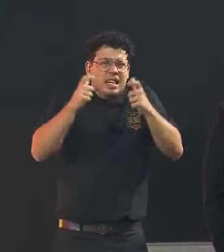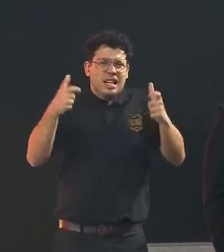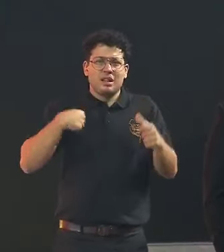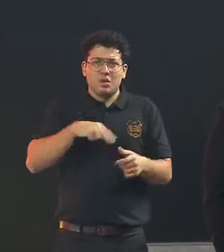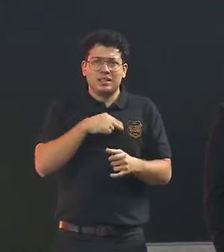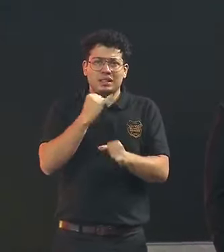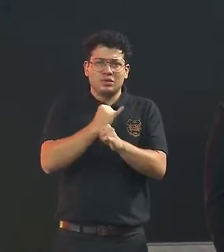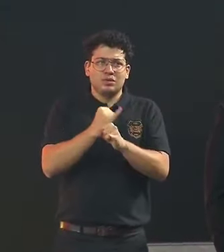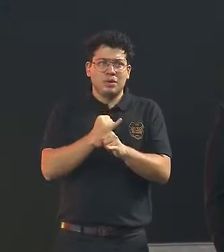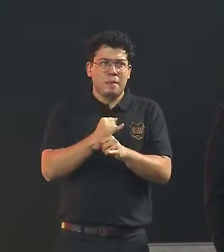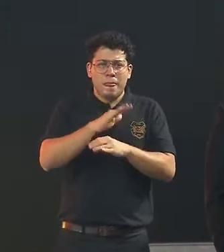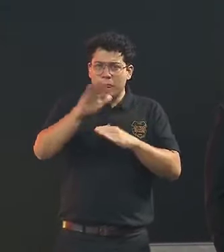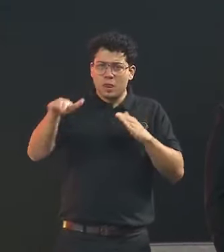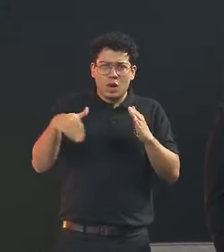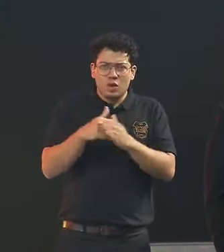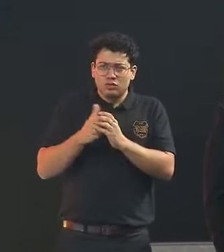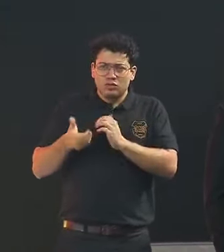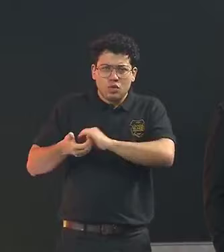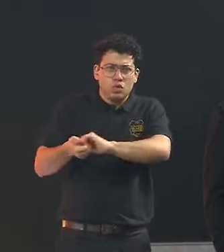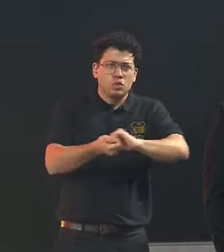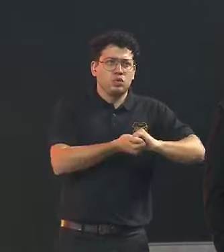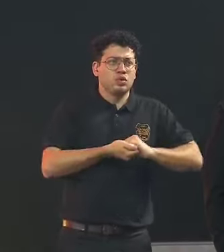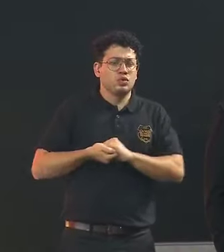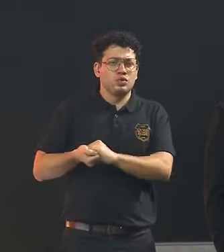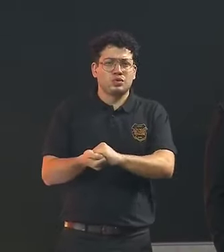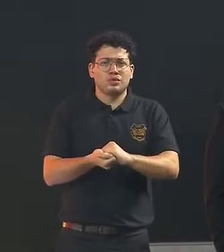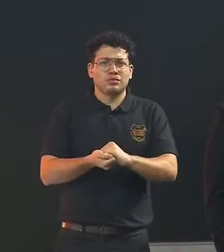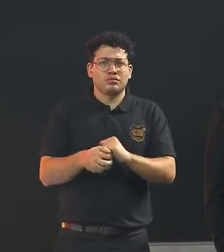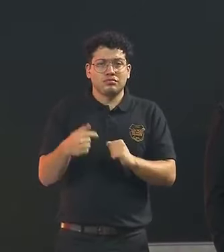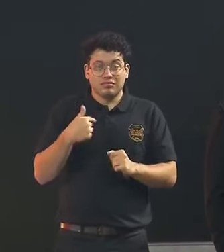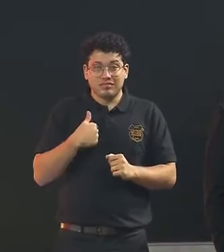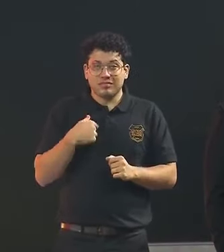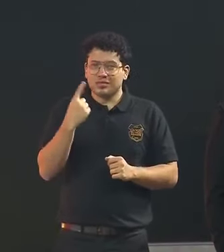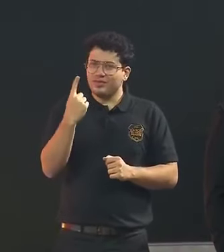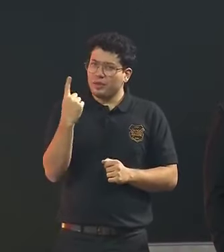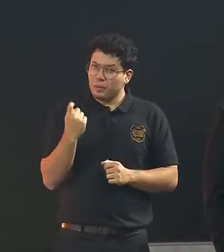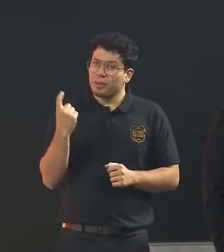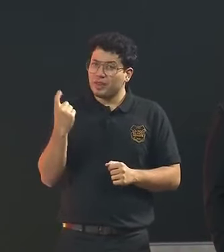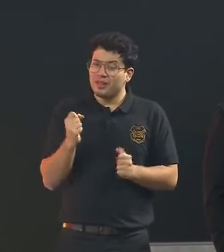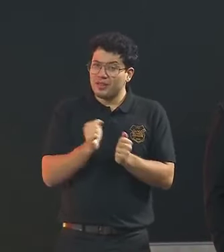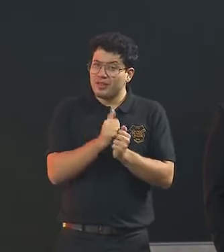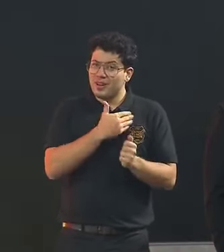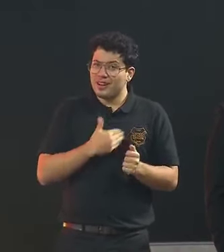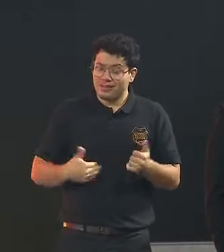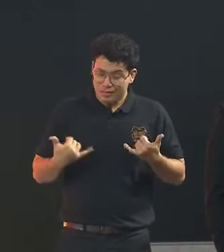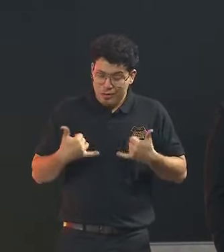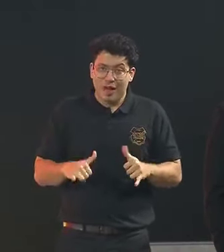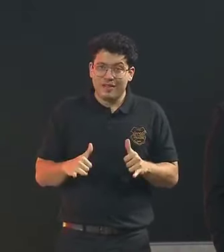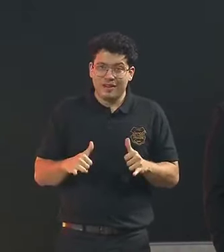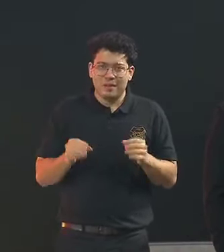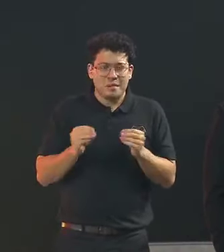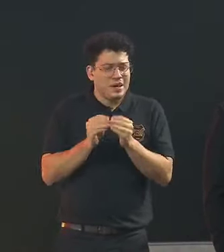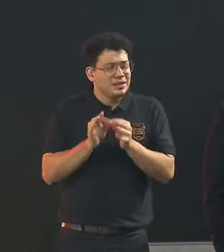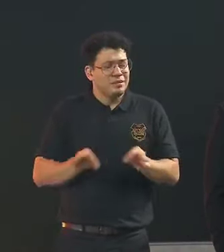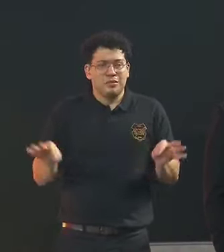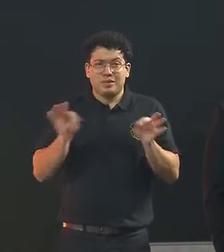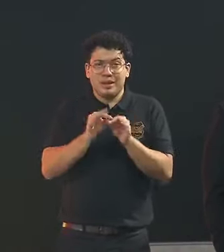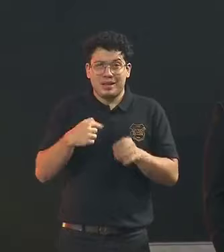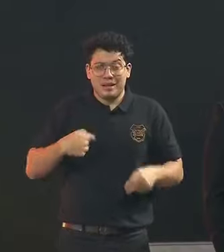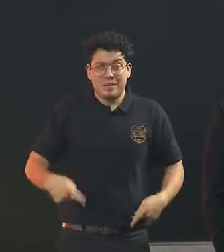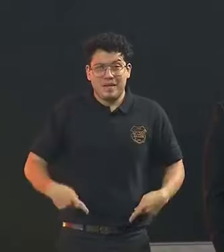institución, juntos, todos y todas. Me queda un gran pendiente con el Herediano, el más importante de mi